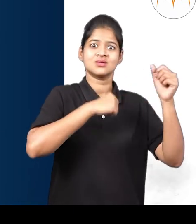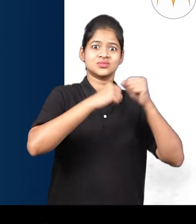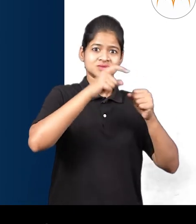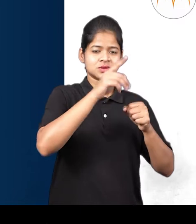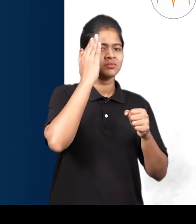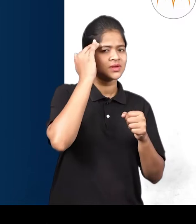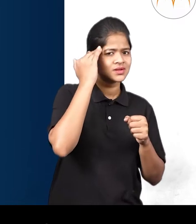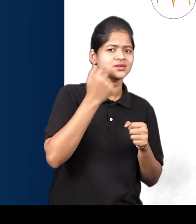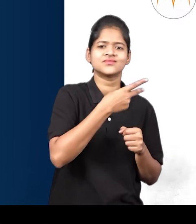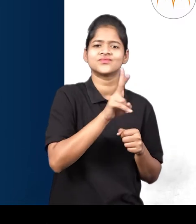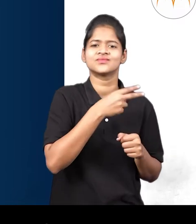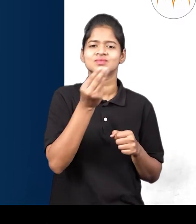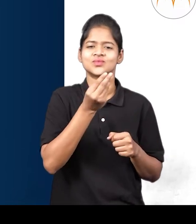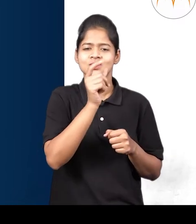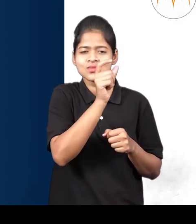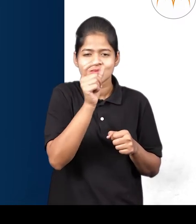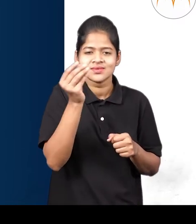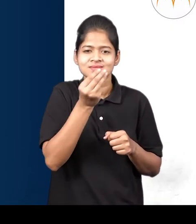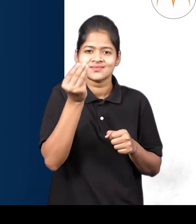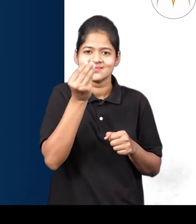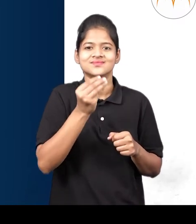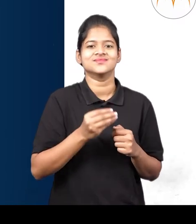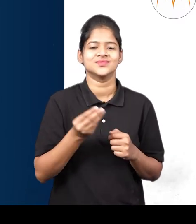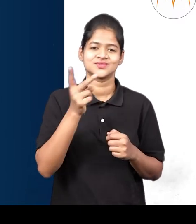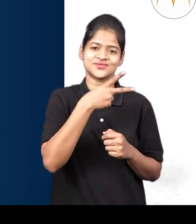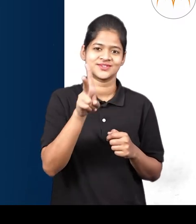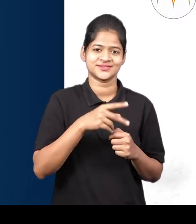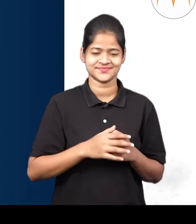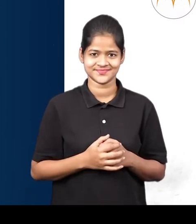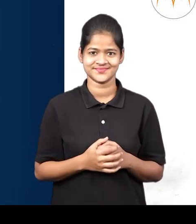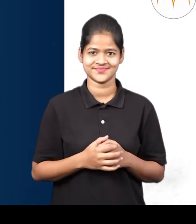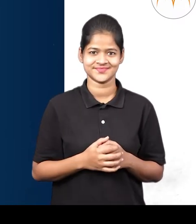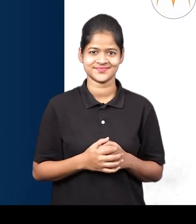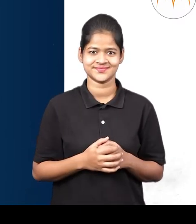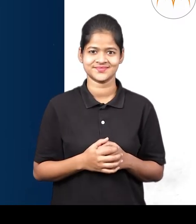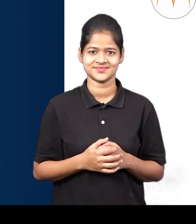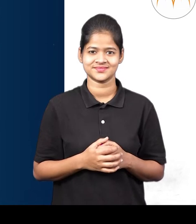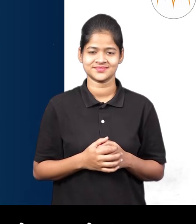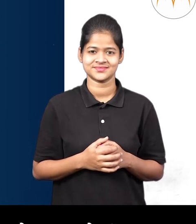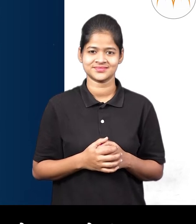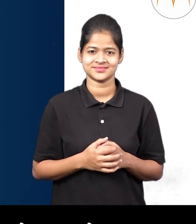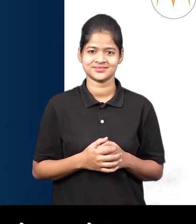कुल्हापुरात बोलली जानारी मराठी भाषा या तिल काही उच्चार वेगडया असतात।